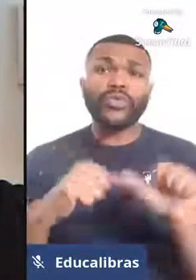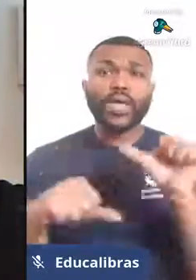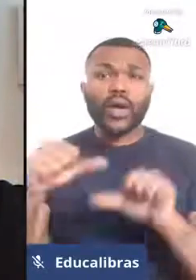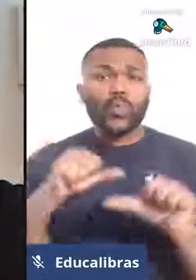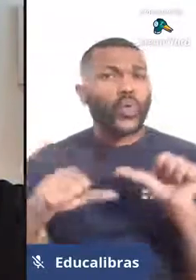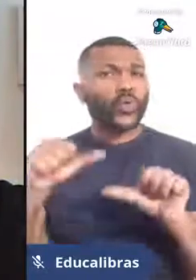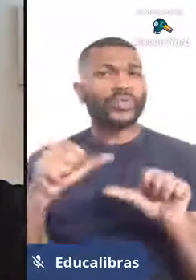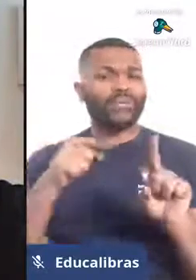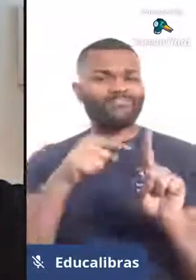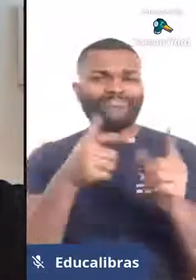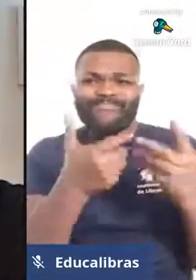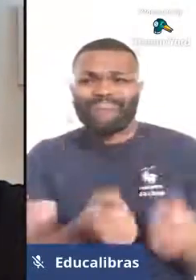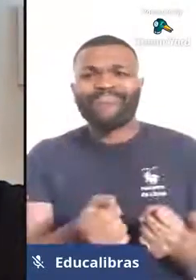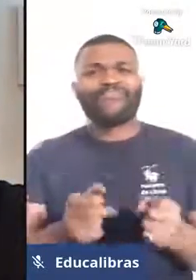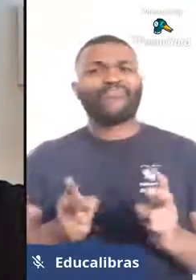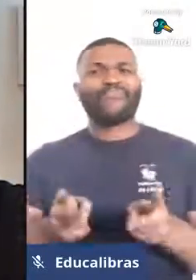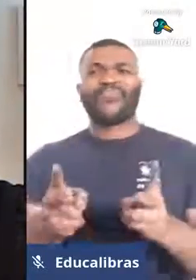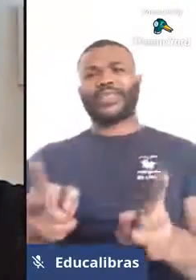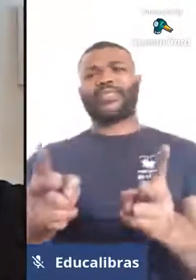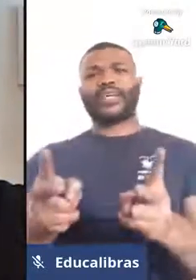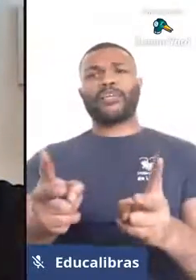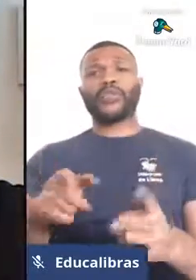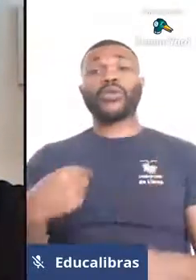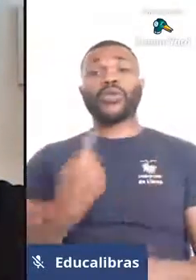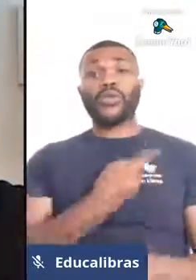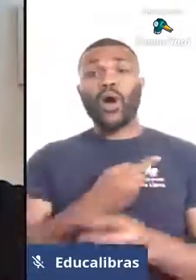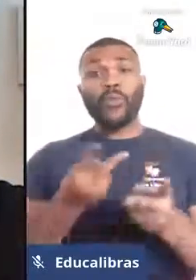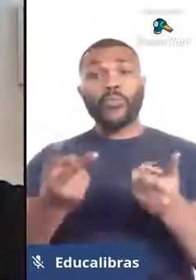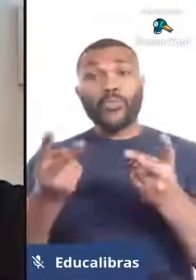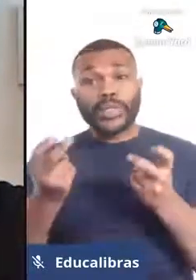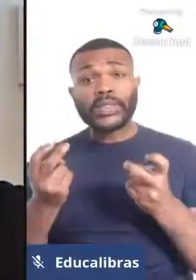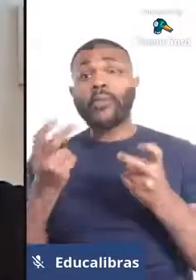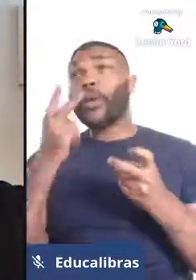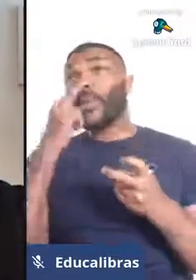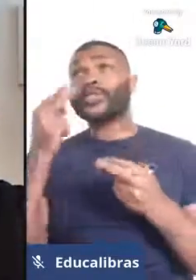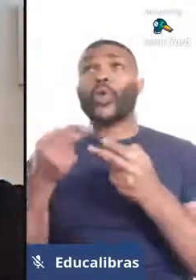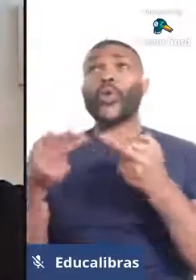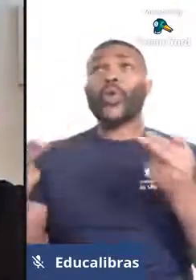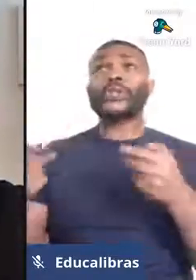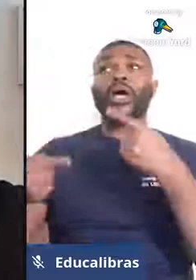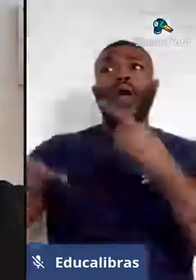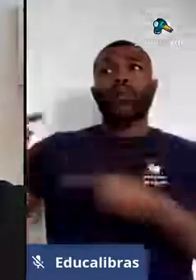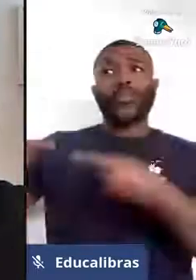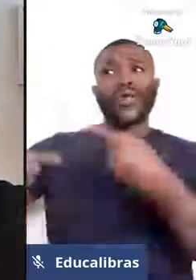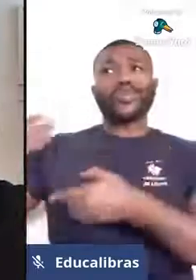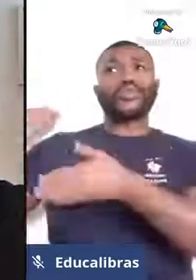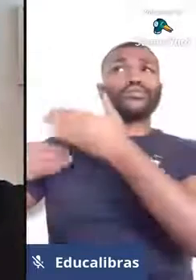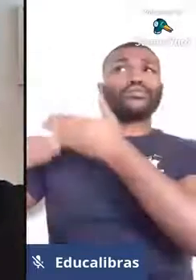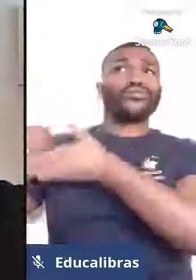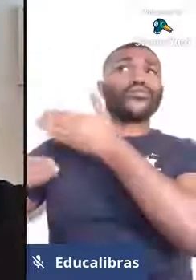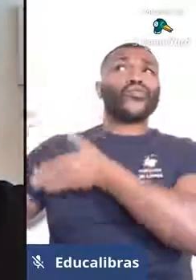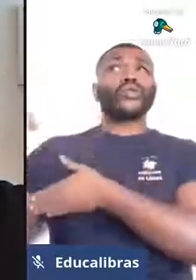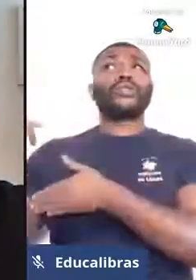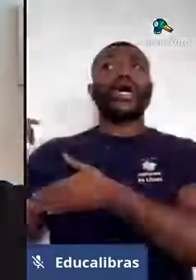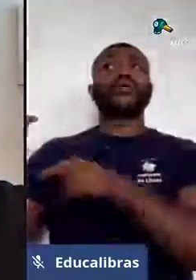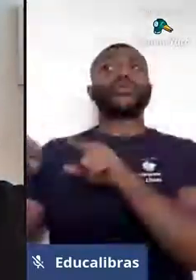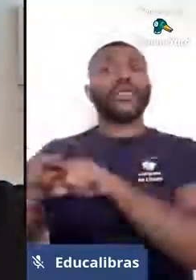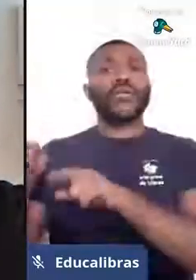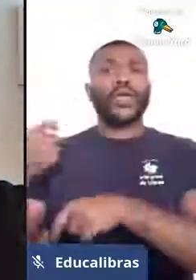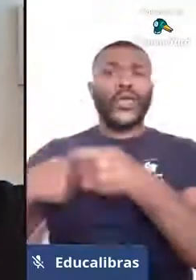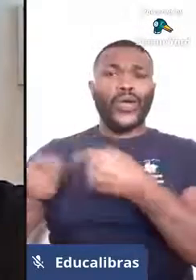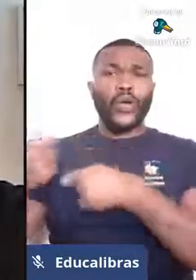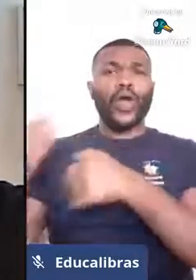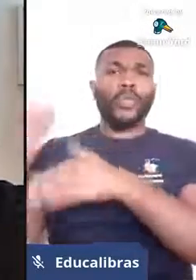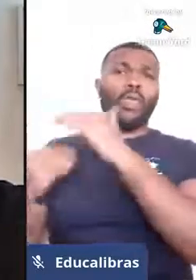acho que a gente pode, como a gente está vendo, vários retrocessos no campo político, econômico, mas depois que as pessoas